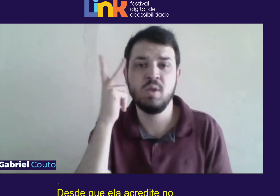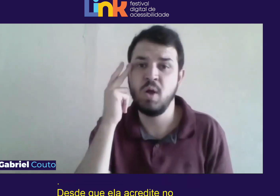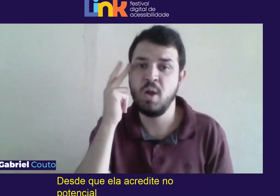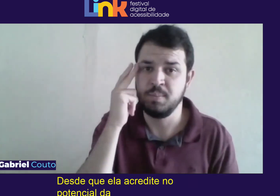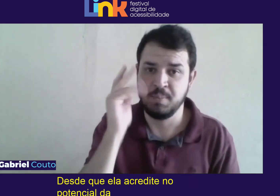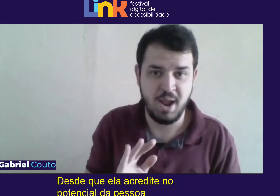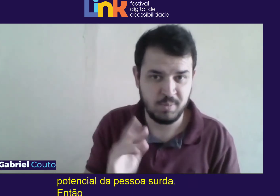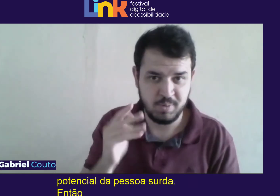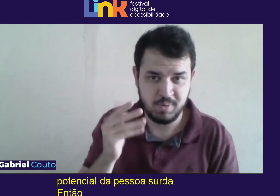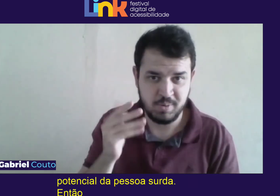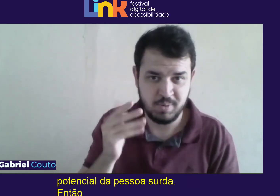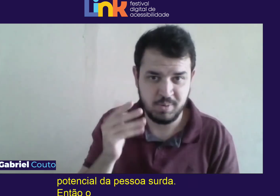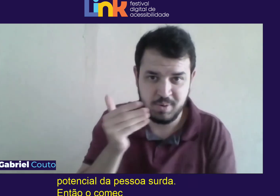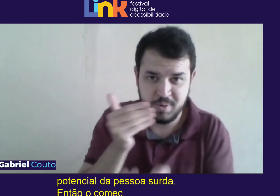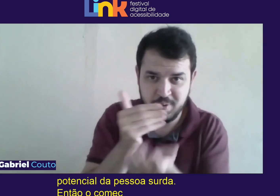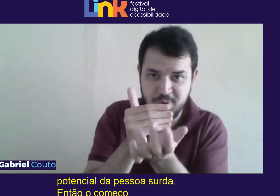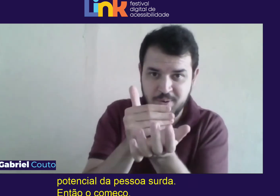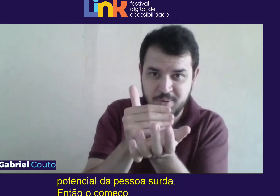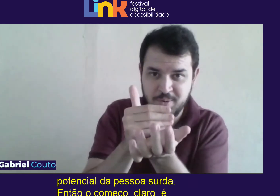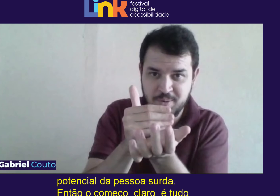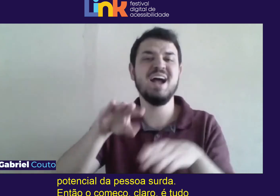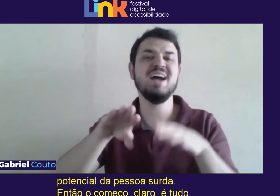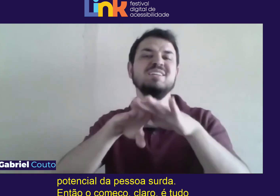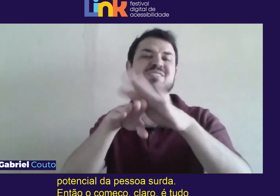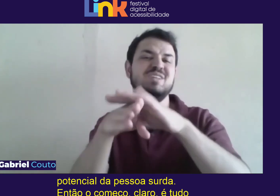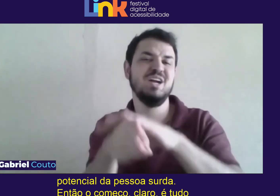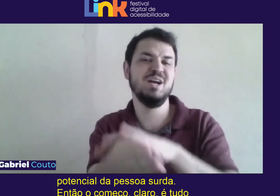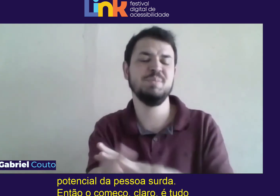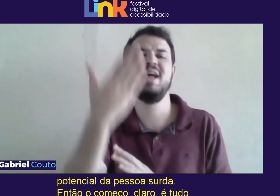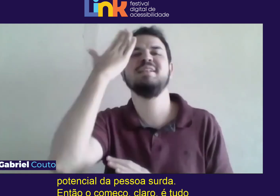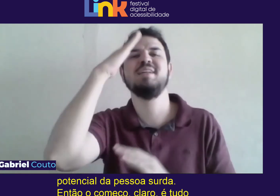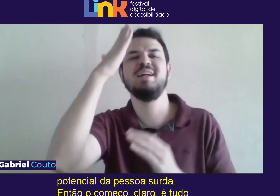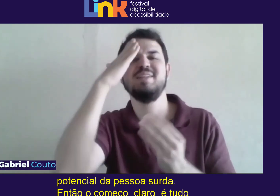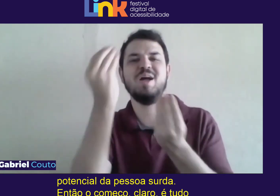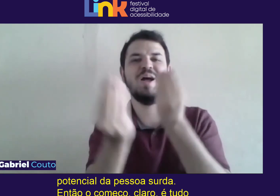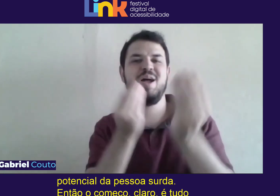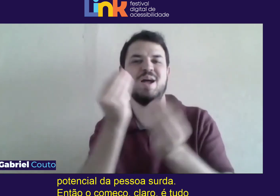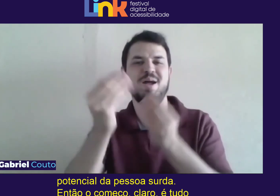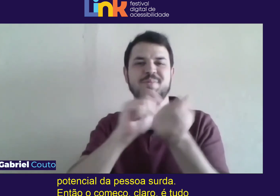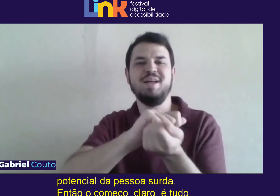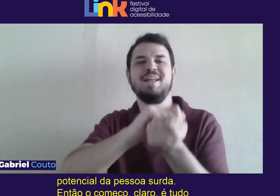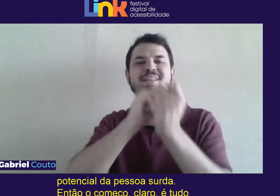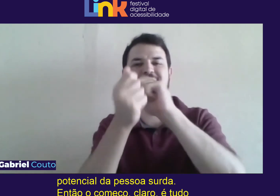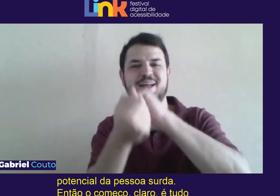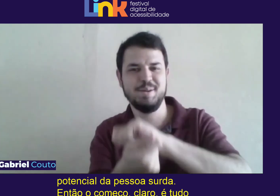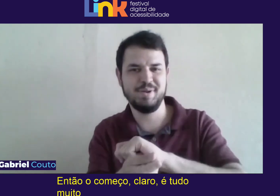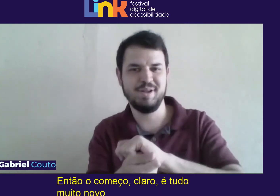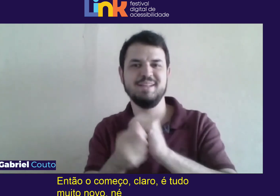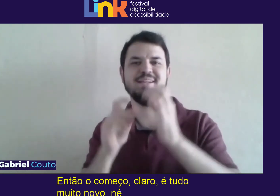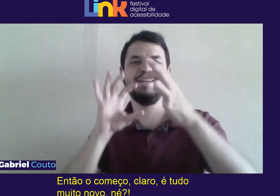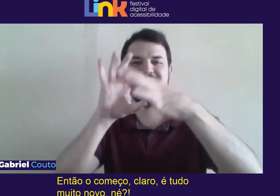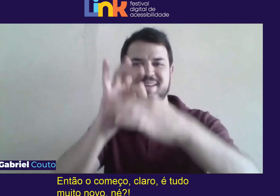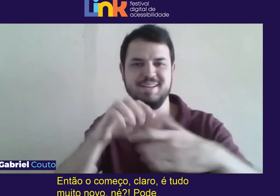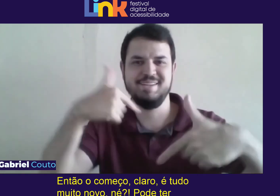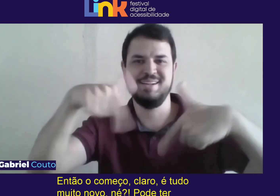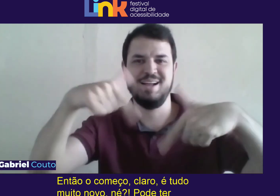é tudo muito novo, né? Pode ter algumas dificuldades, mas depois tudo vai se ajeitando, tudo vai